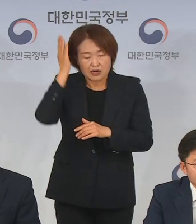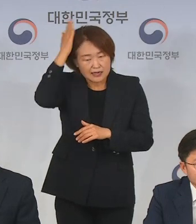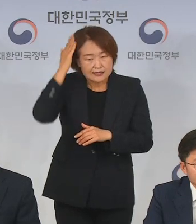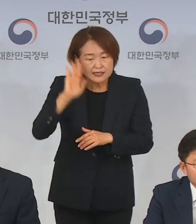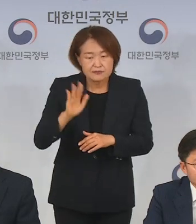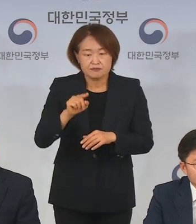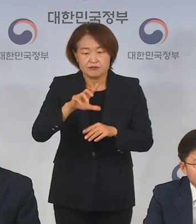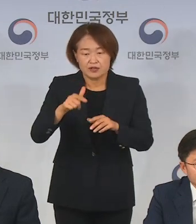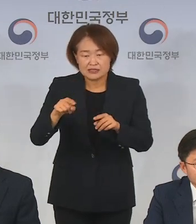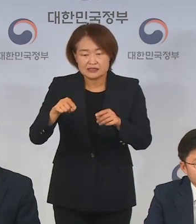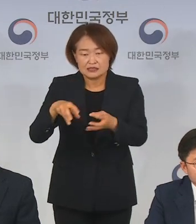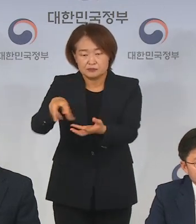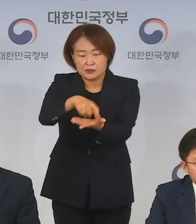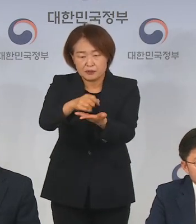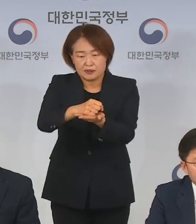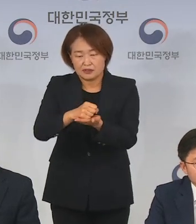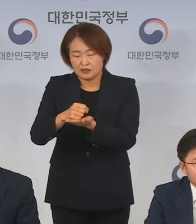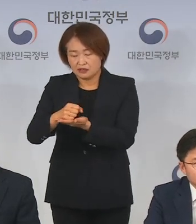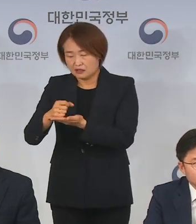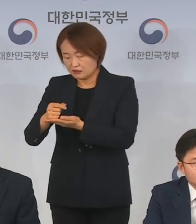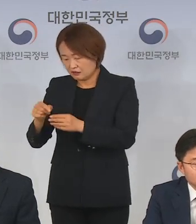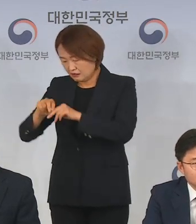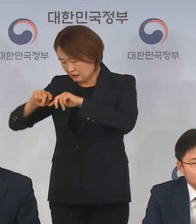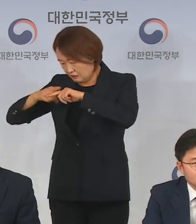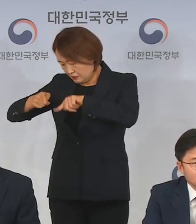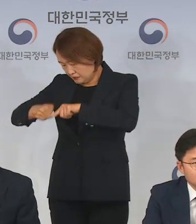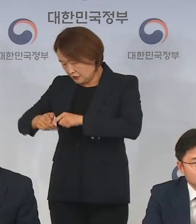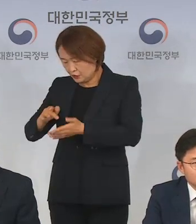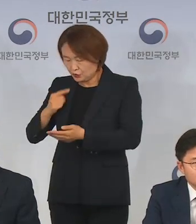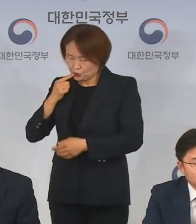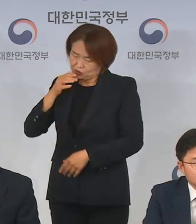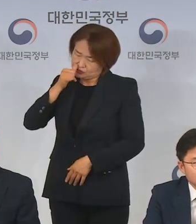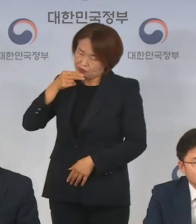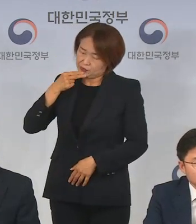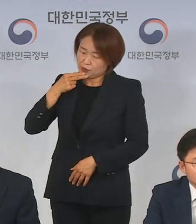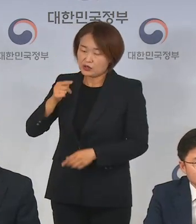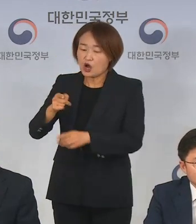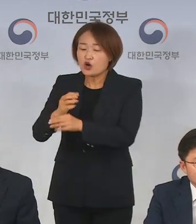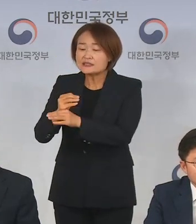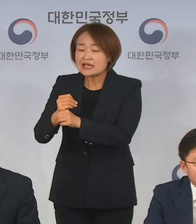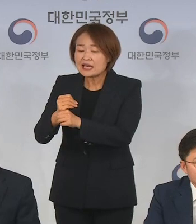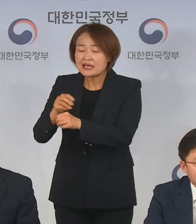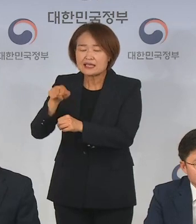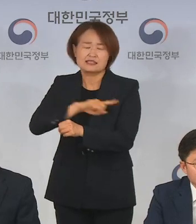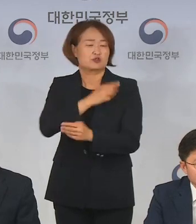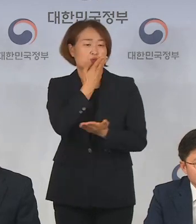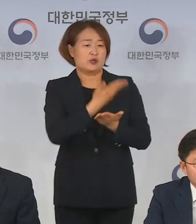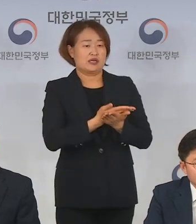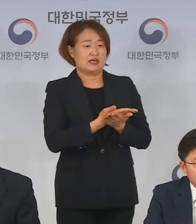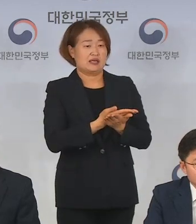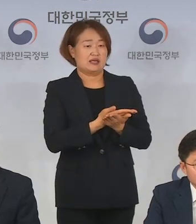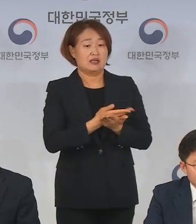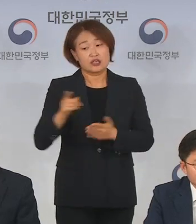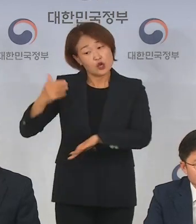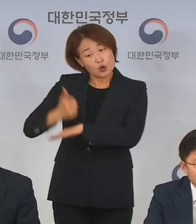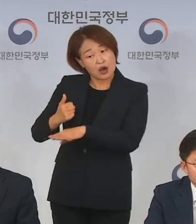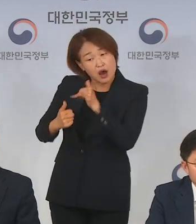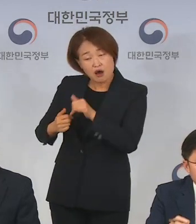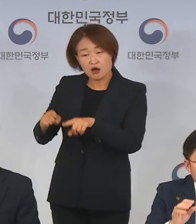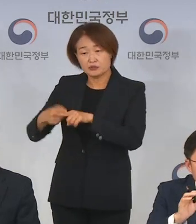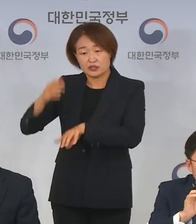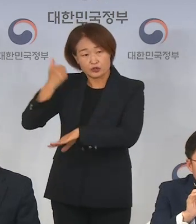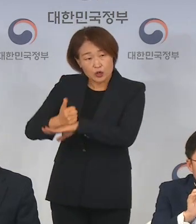시료가 언제 확보돼서 지금 분석 중이라고 하면은 앞으로의 그 분석이 뭐 결과가 나온 건지 아니면